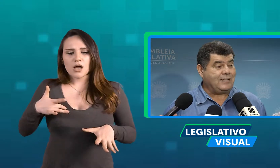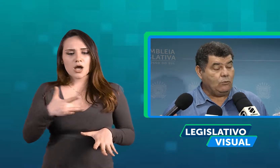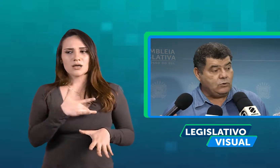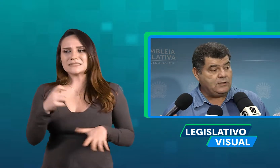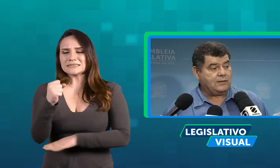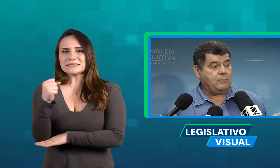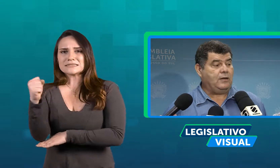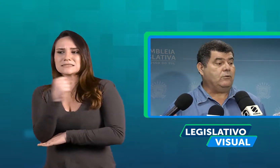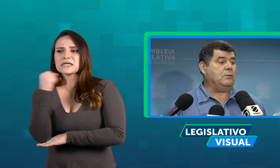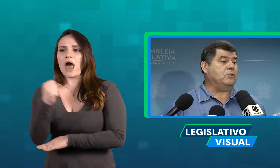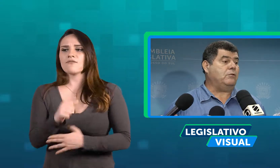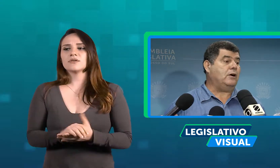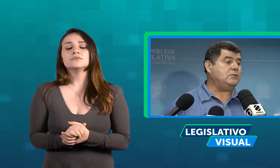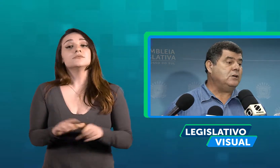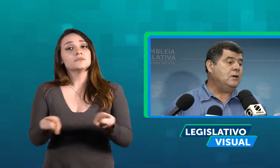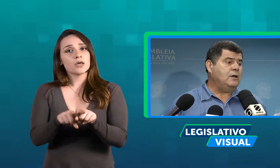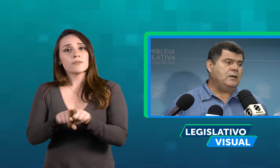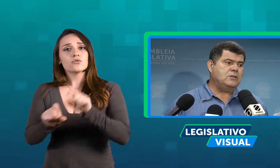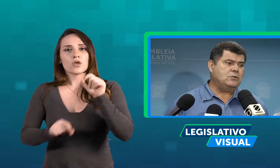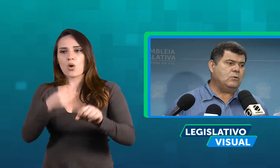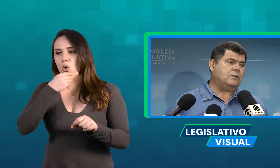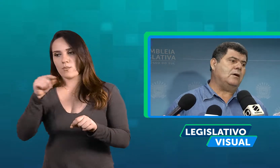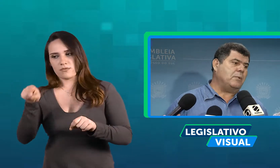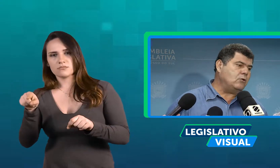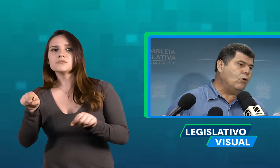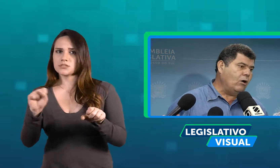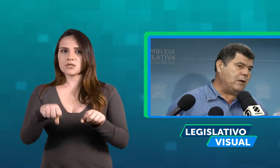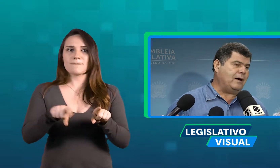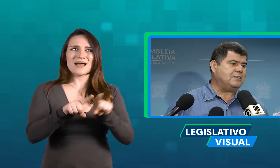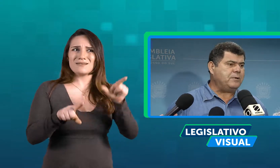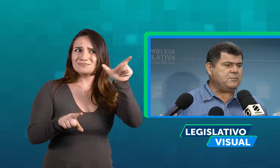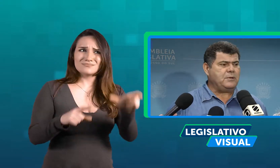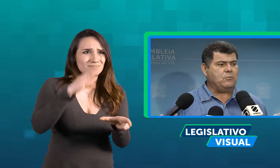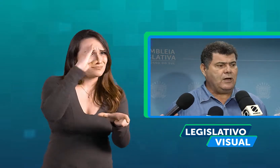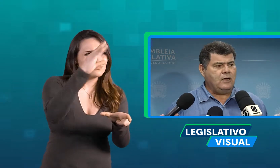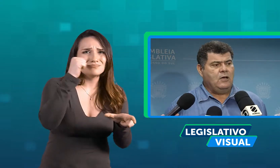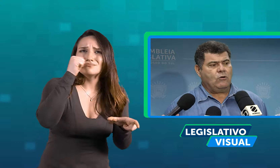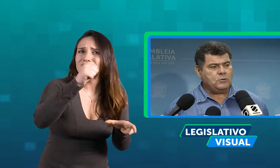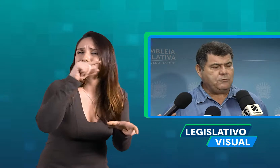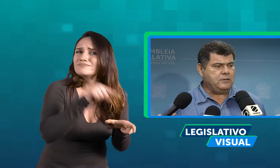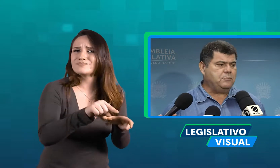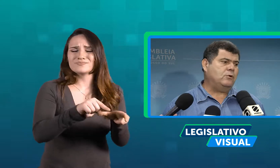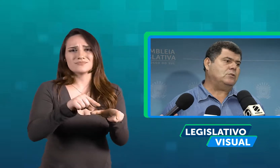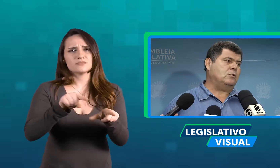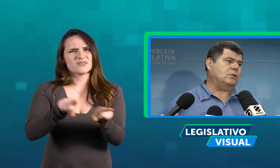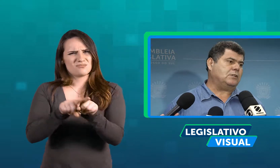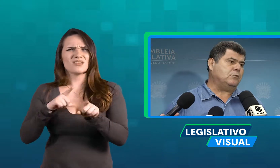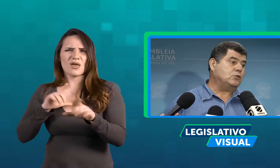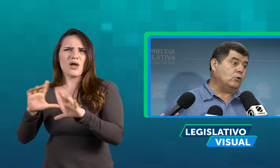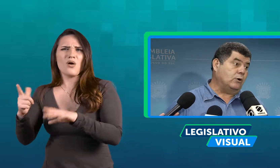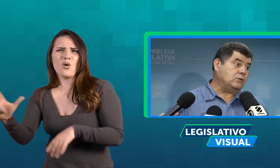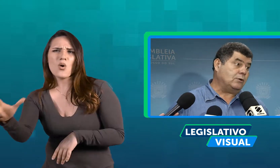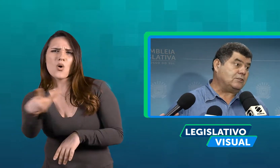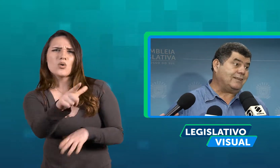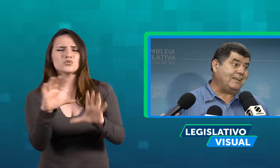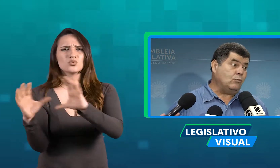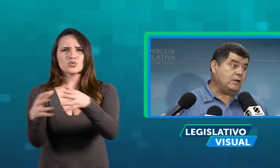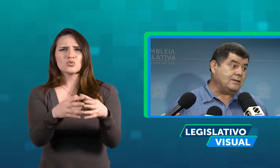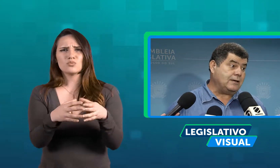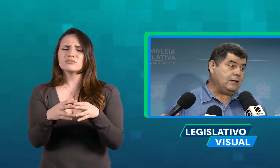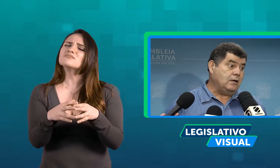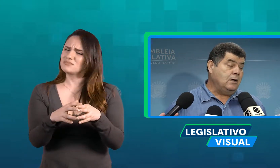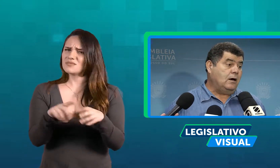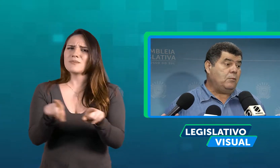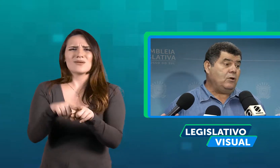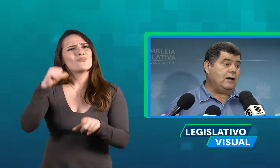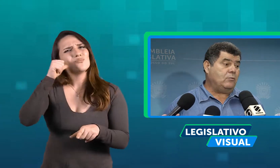impacto na saúde da trabalhadora é muito forte, isso também do homem, mas principalmente da mulher, como já foi dito por outras funções, outras